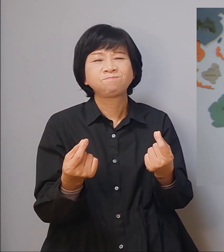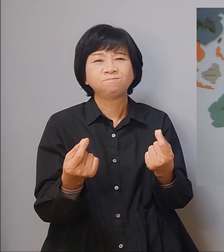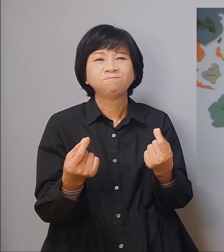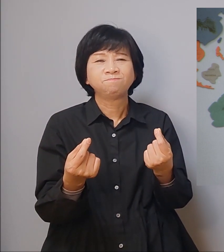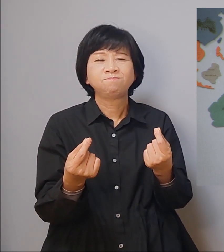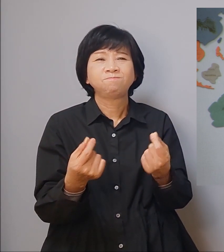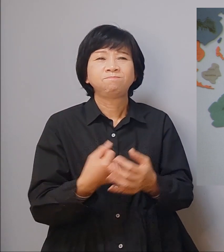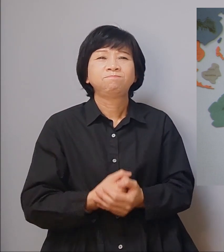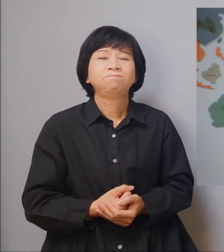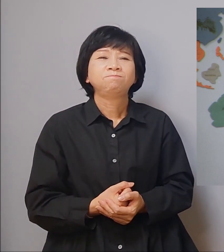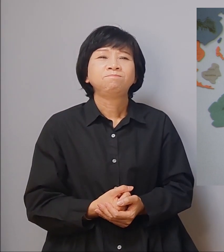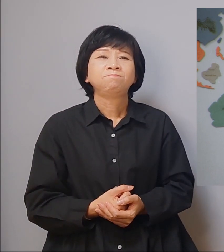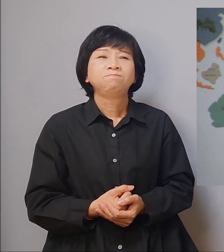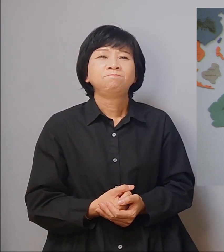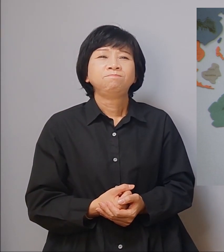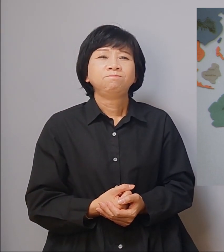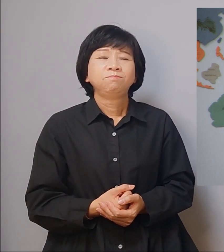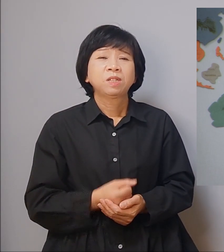이렇게 해석할 수 있어요.